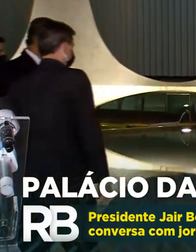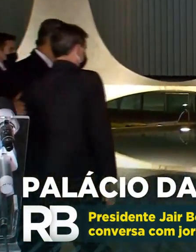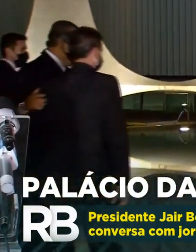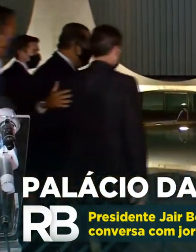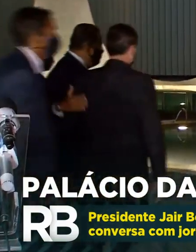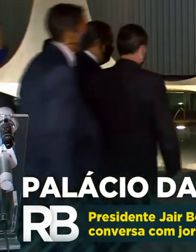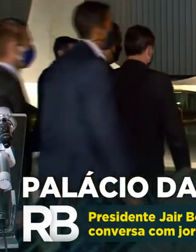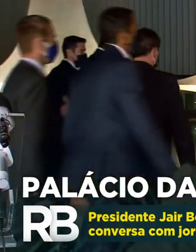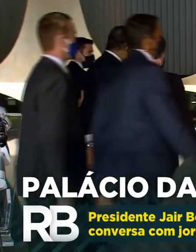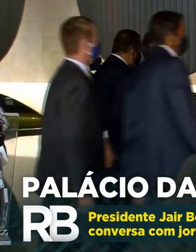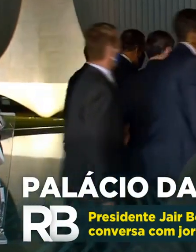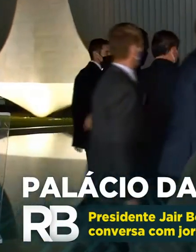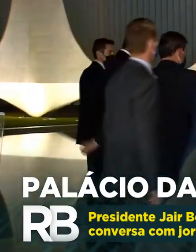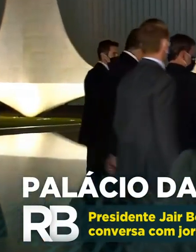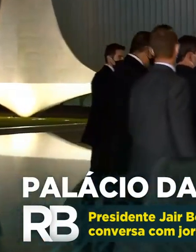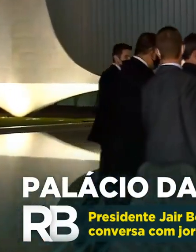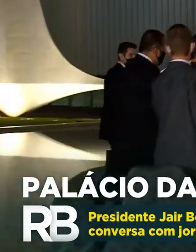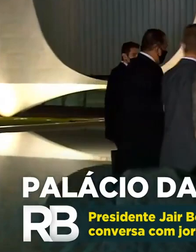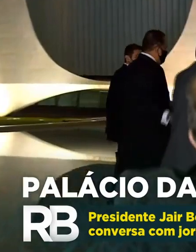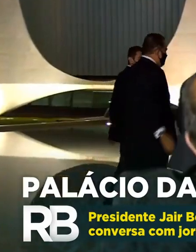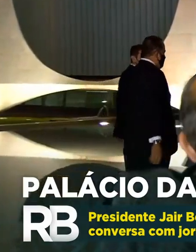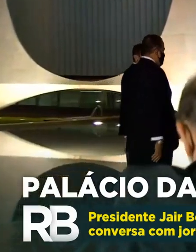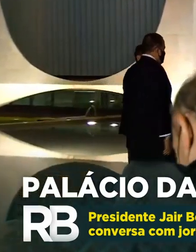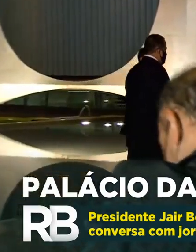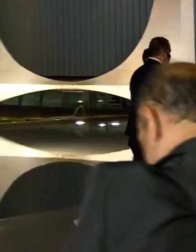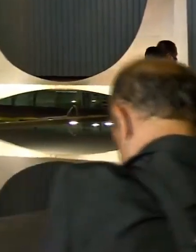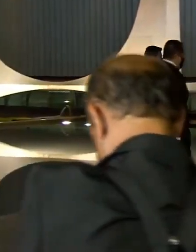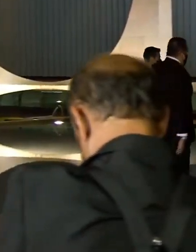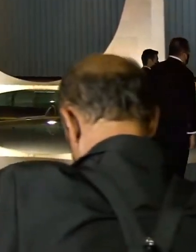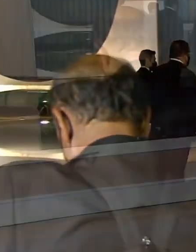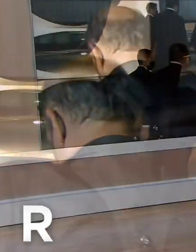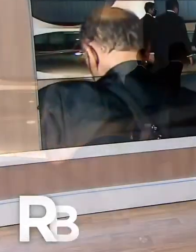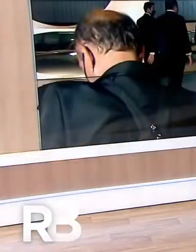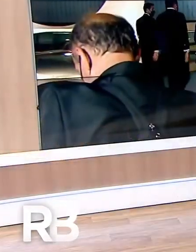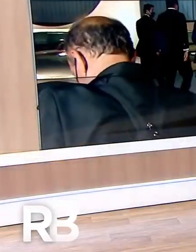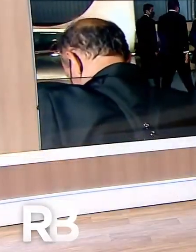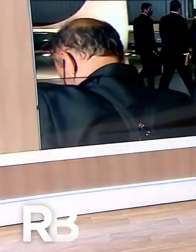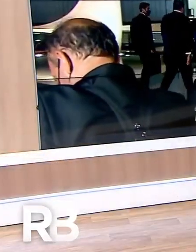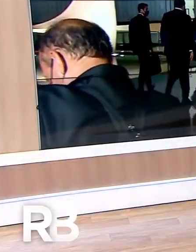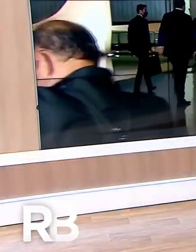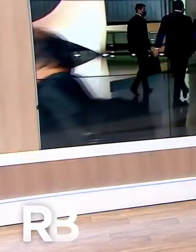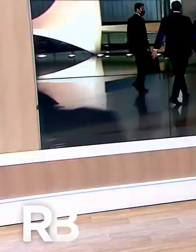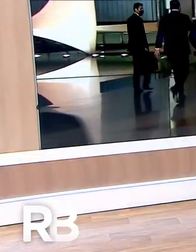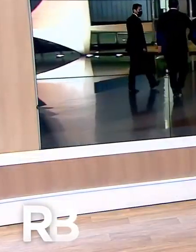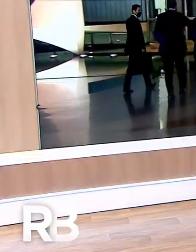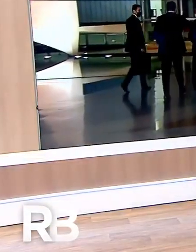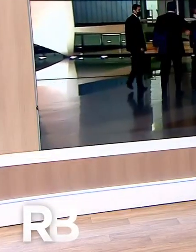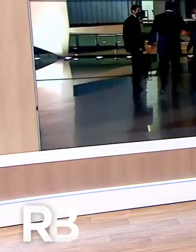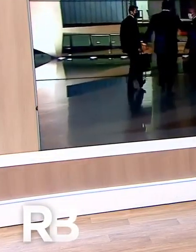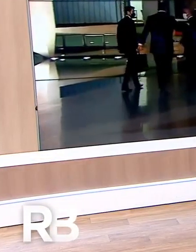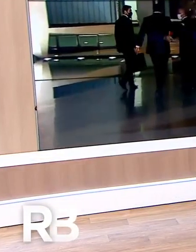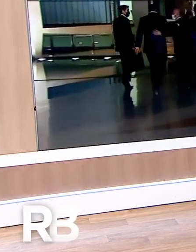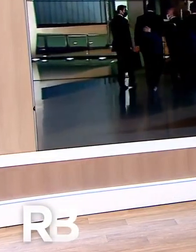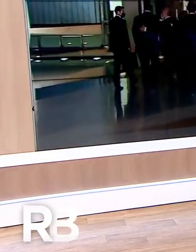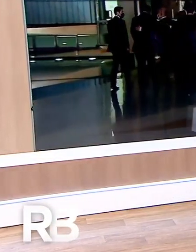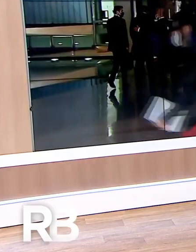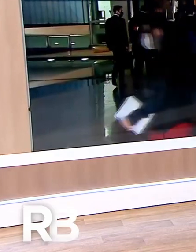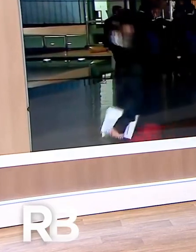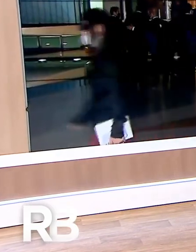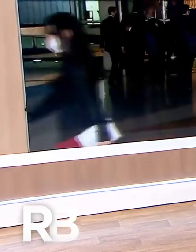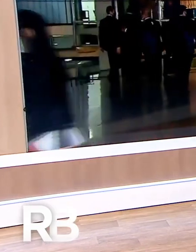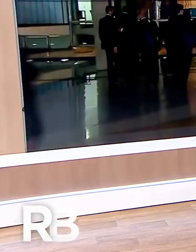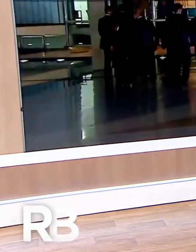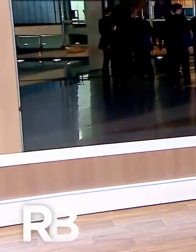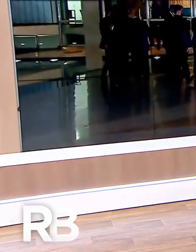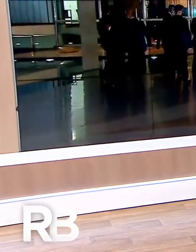Terminou, portanto, os pronunciamentos, as falas do presidente Jair Bolsonaro, do presidente da Câmara, deputado Rodrigo Maia, e